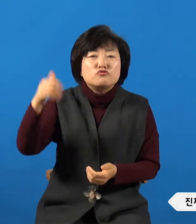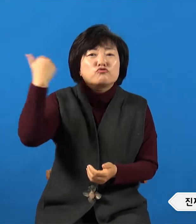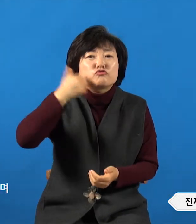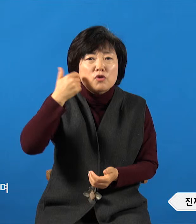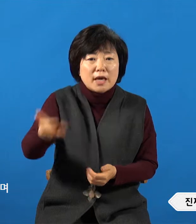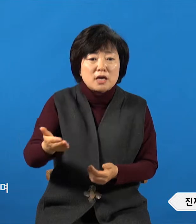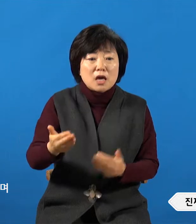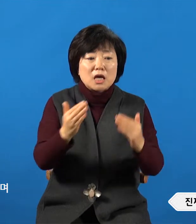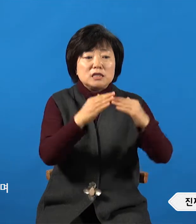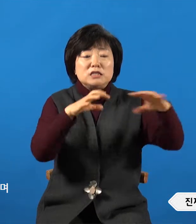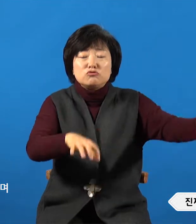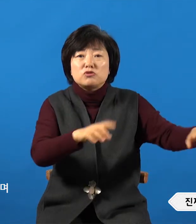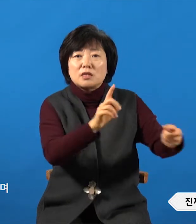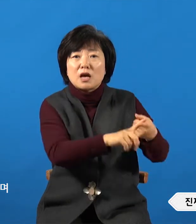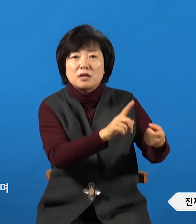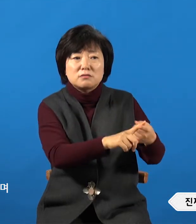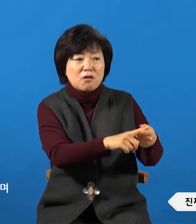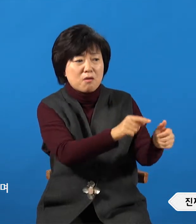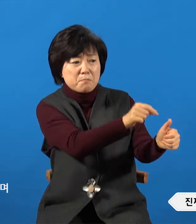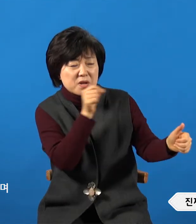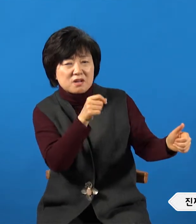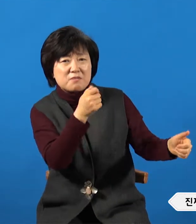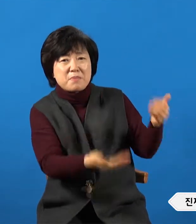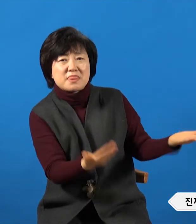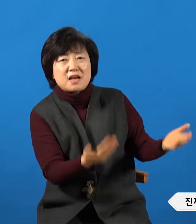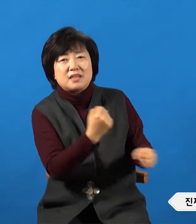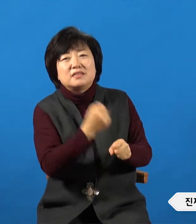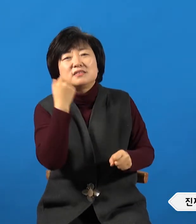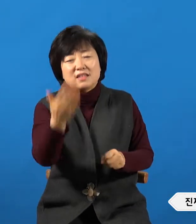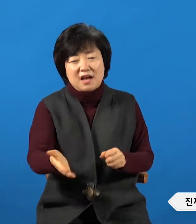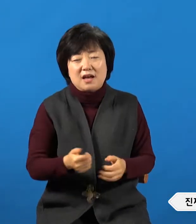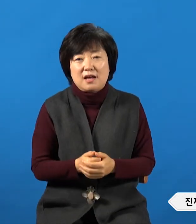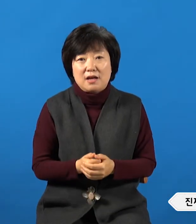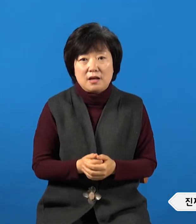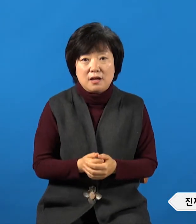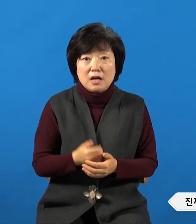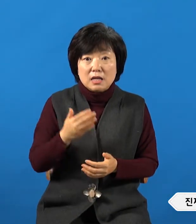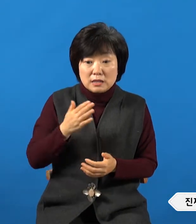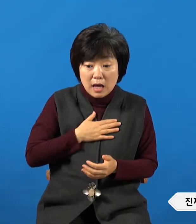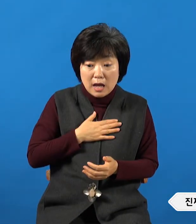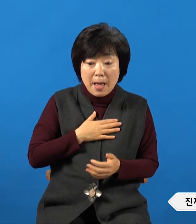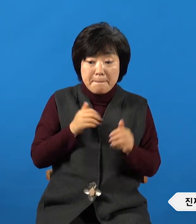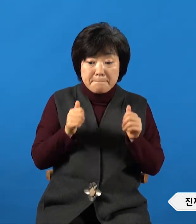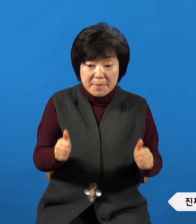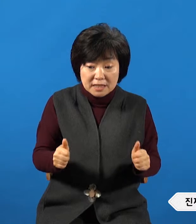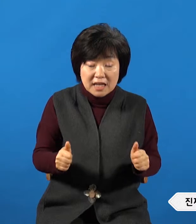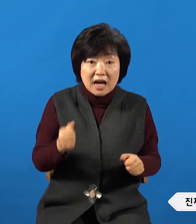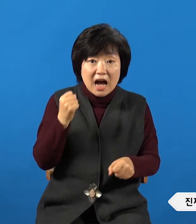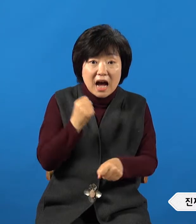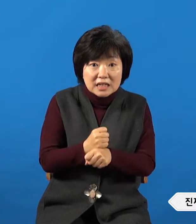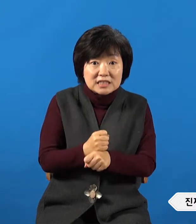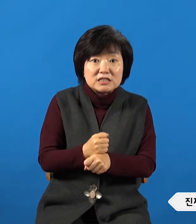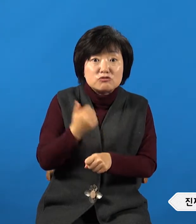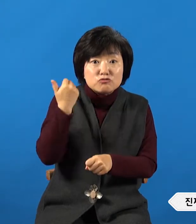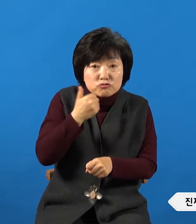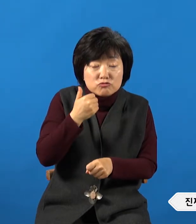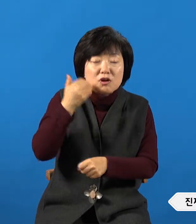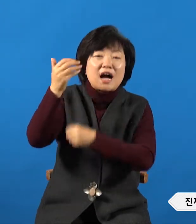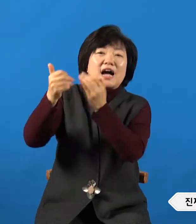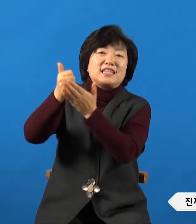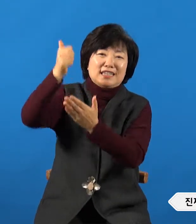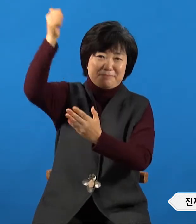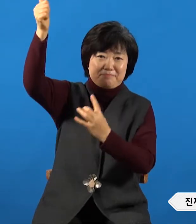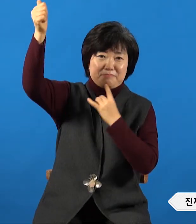너는 누구이기에 이웃을 판단하느냐. 우리의 입법자가 되시고 재판장이 되시는